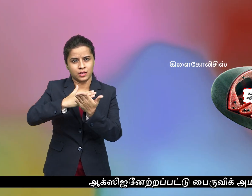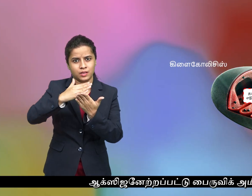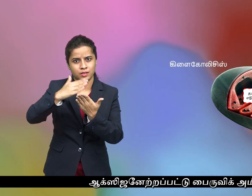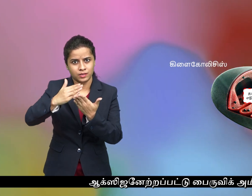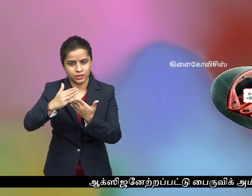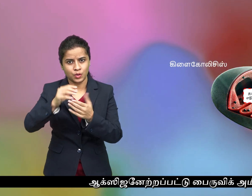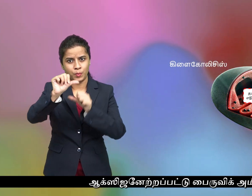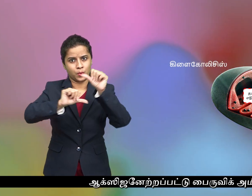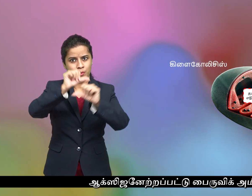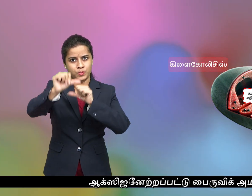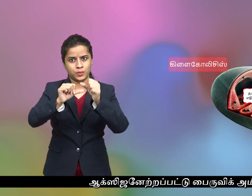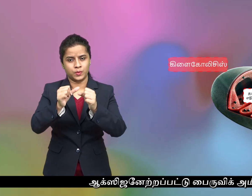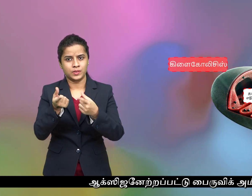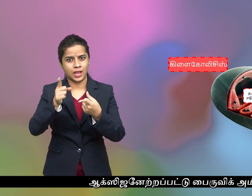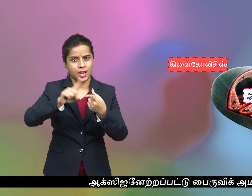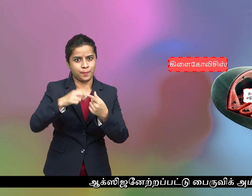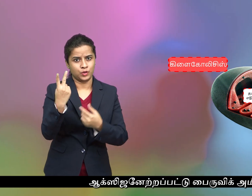ஆக்சிஜனேற்றப்பட்டு பைருவிக் அமிலம்